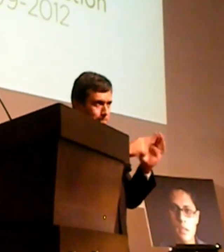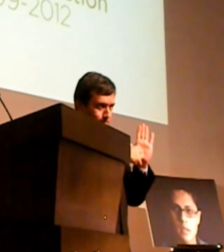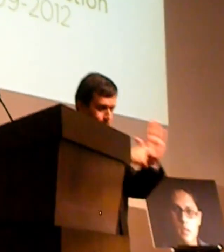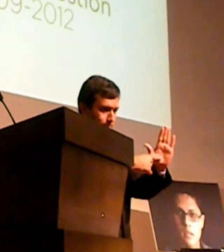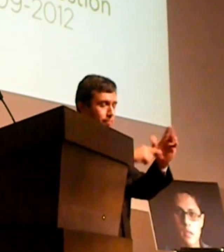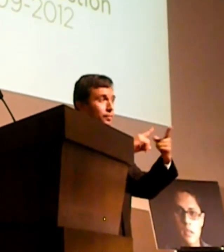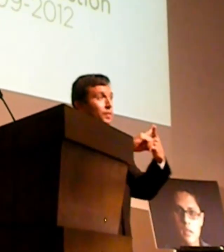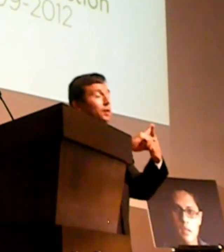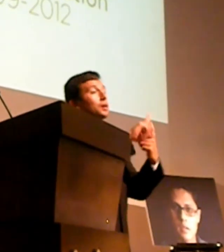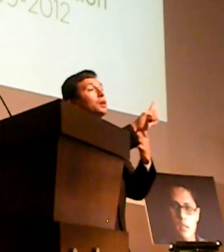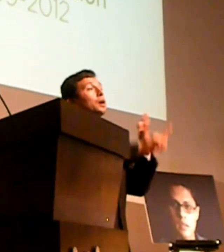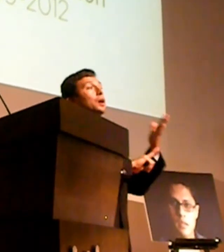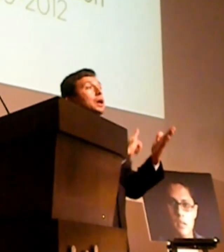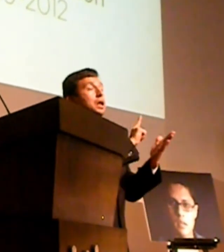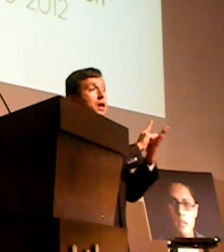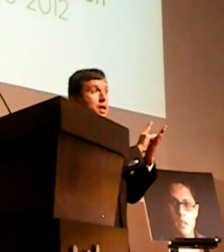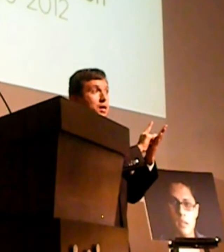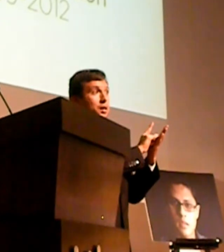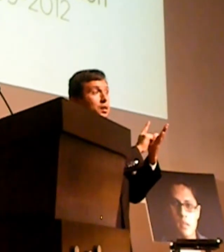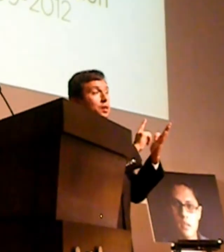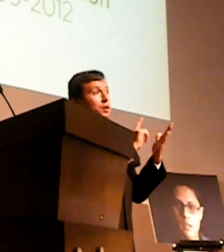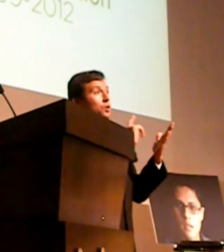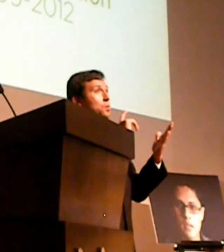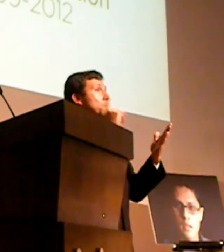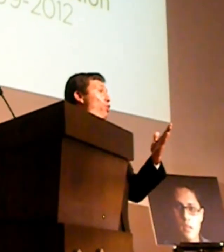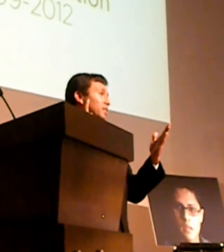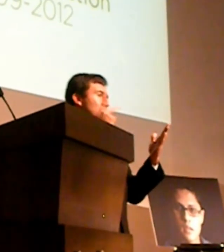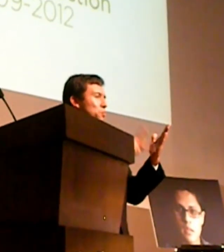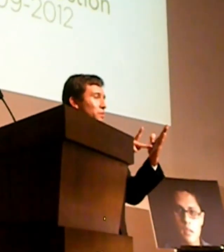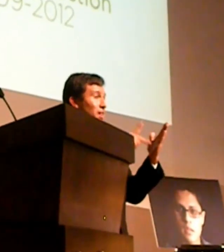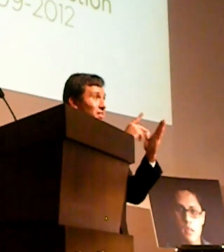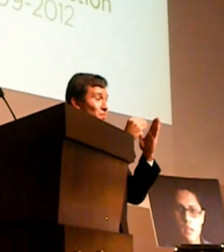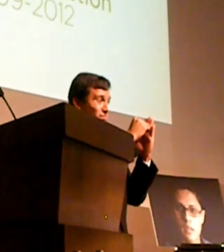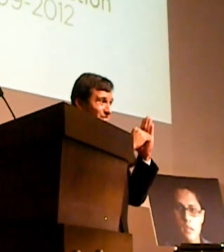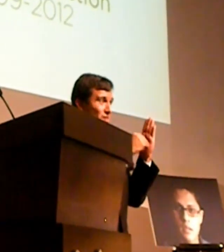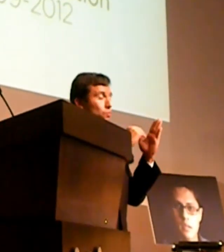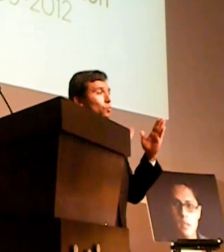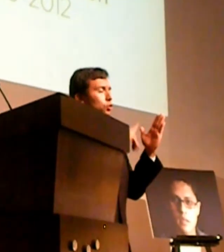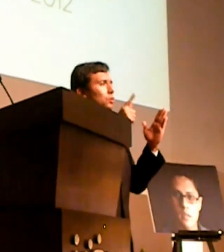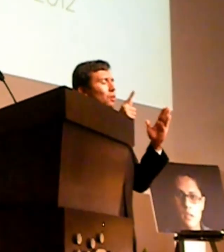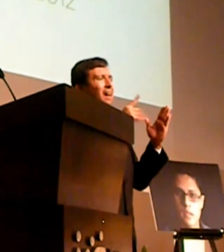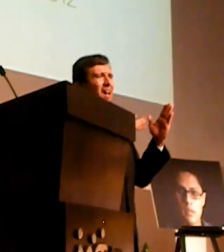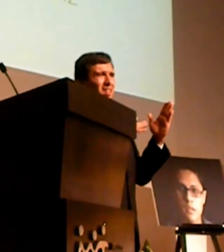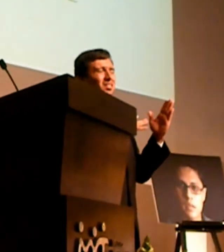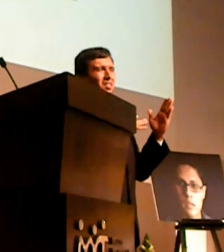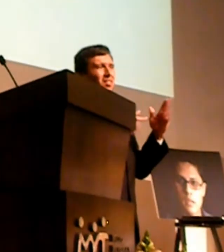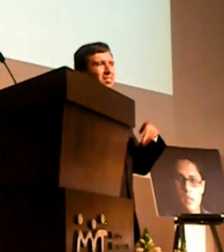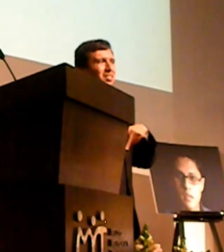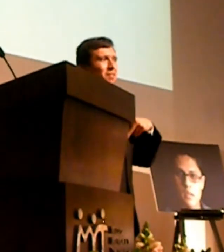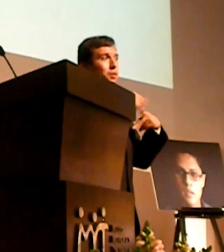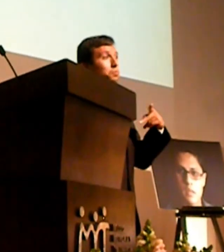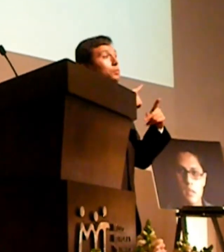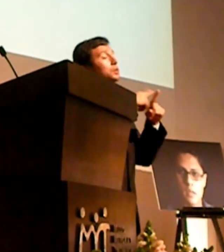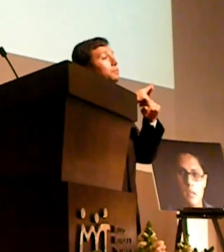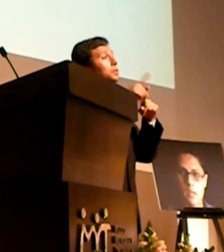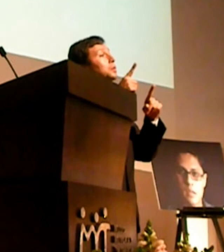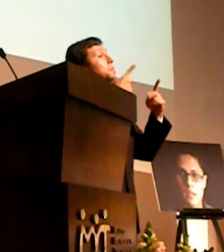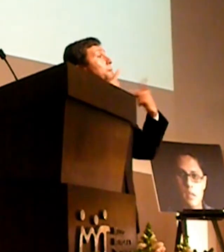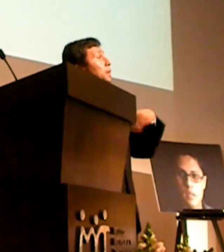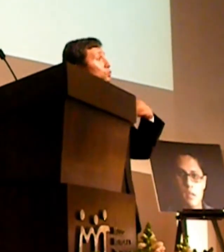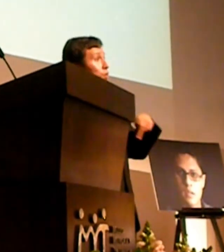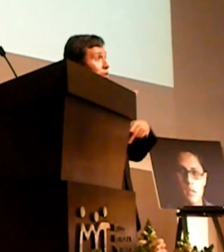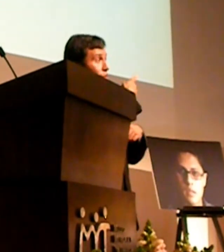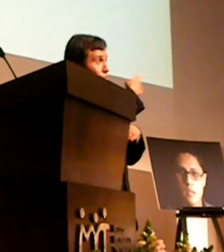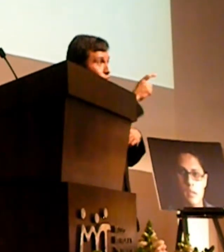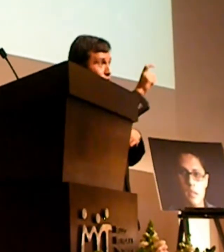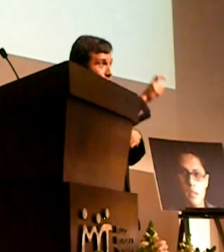las políticas públicas a la vulnerabilidad en donde está, que no es en las condiciones o características de identidad de las